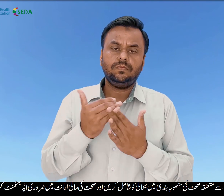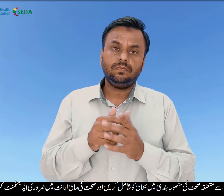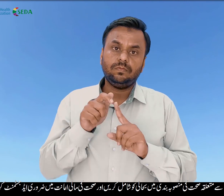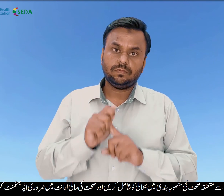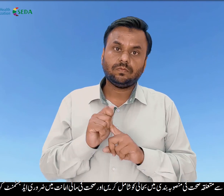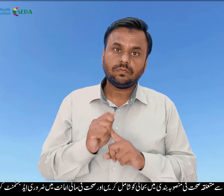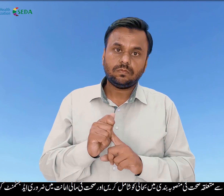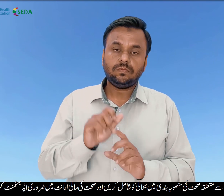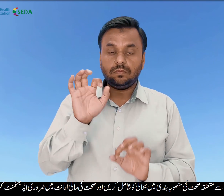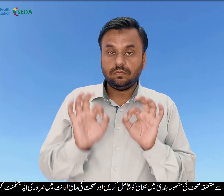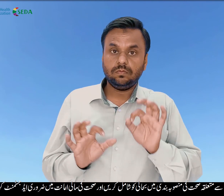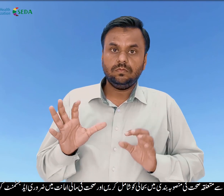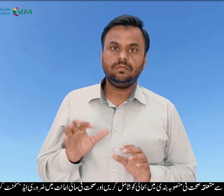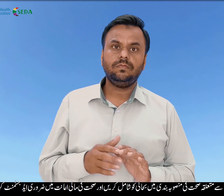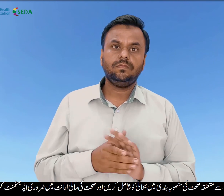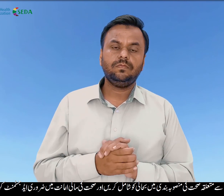میں ضروری ایڈجسٹمنٹ کریں۔